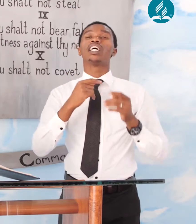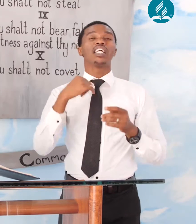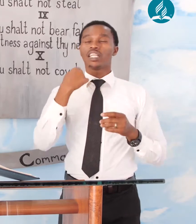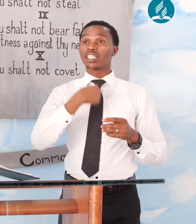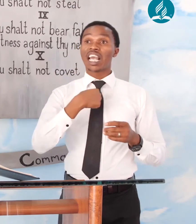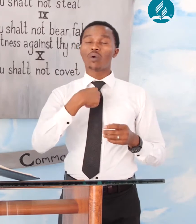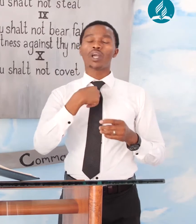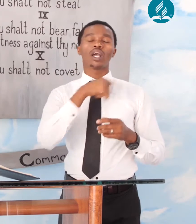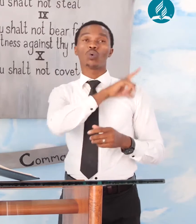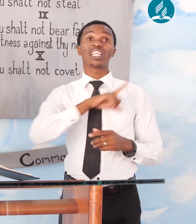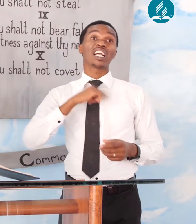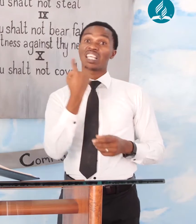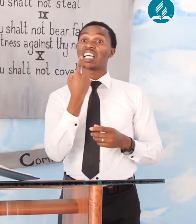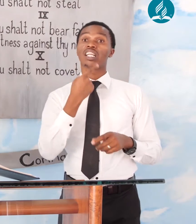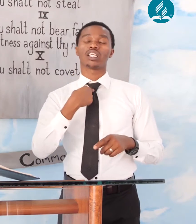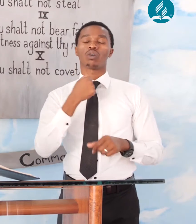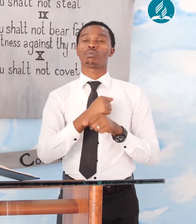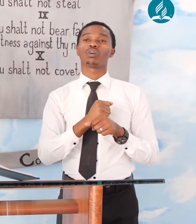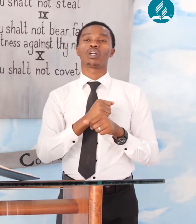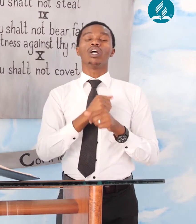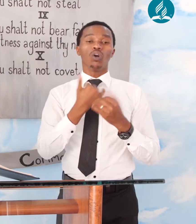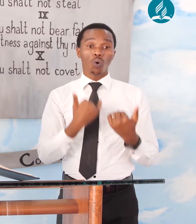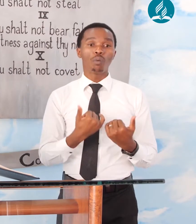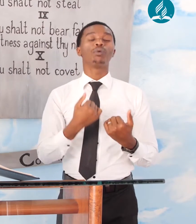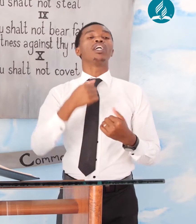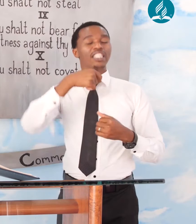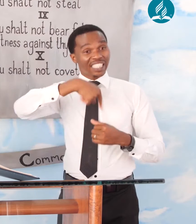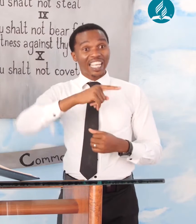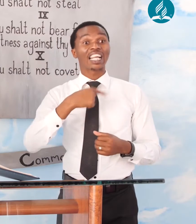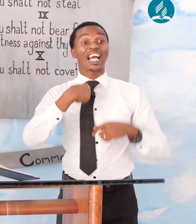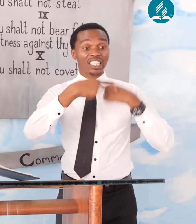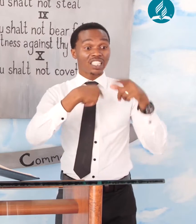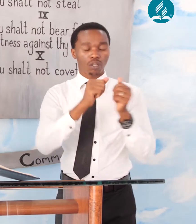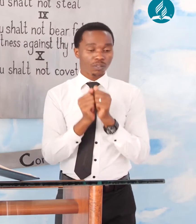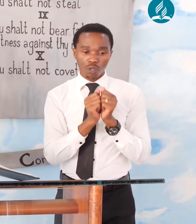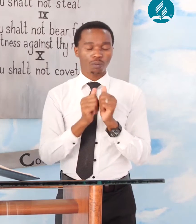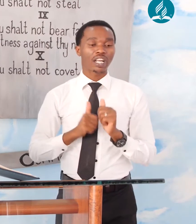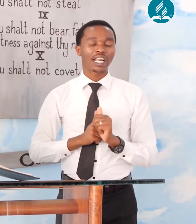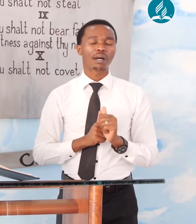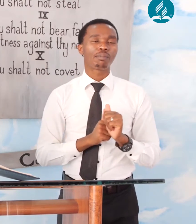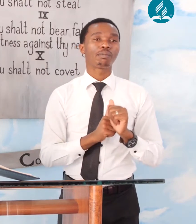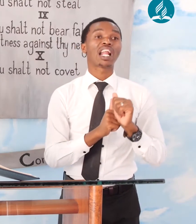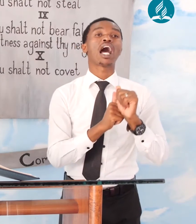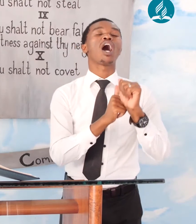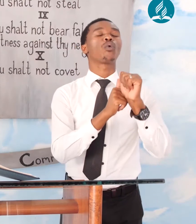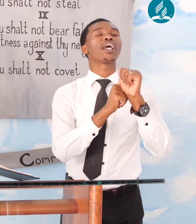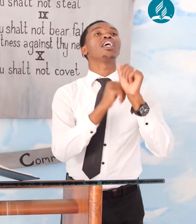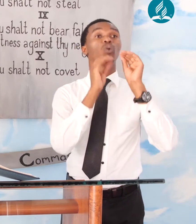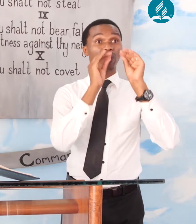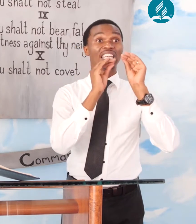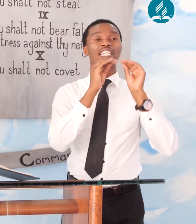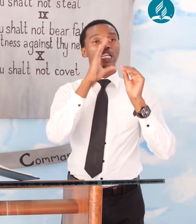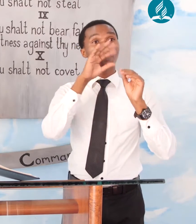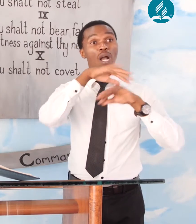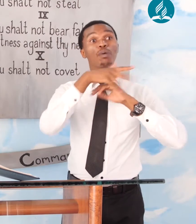Uwiteka ubikora Nuko none genda nange nzajya mbana n'akanwa kawe nkwigishe ibyo uvuga